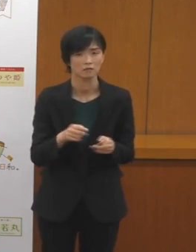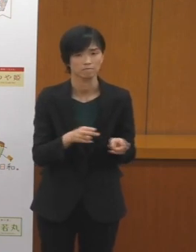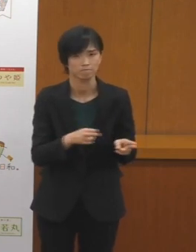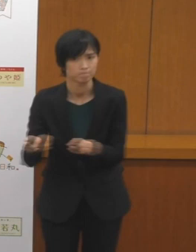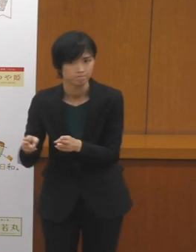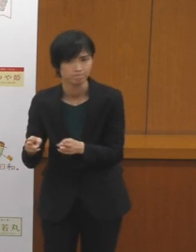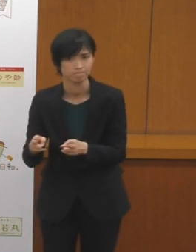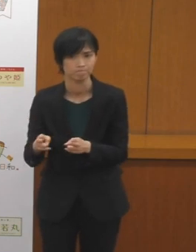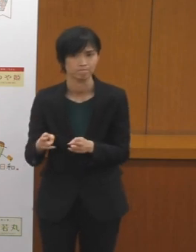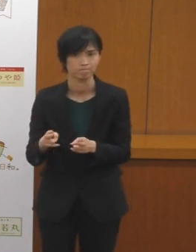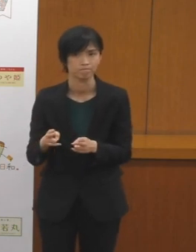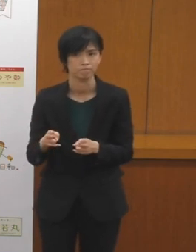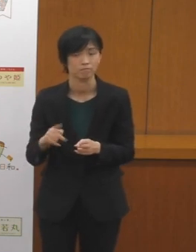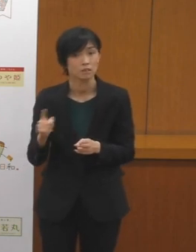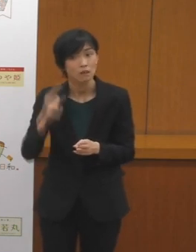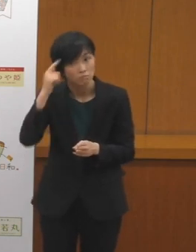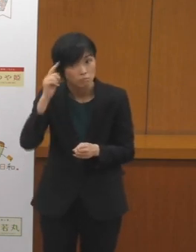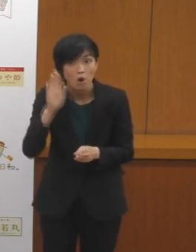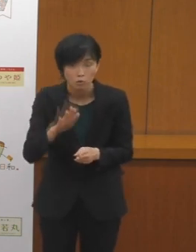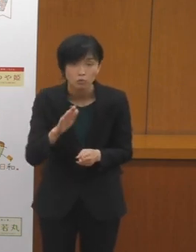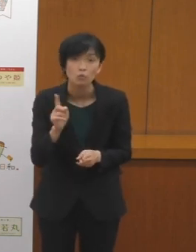そうですねまだ